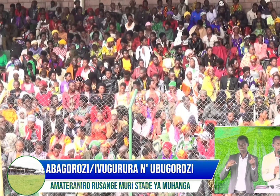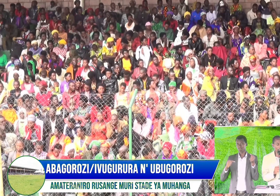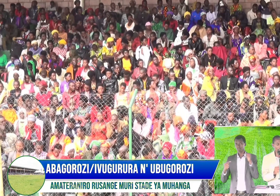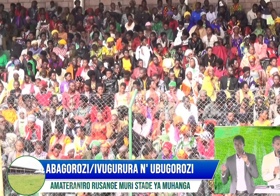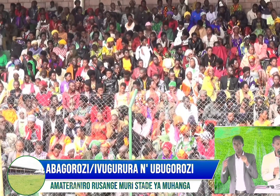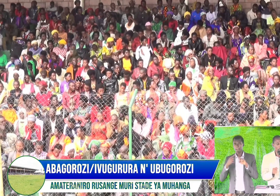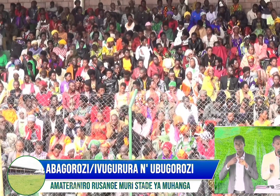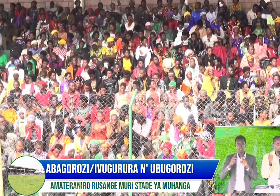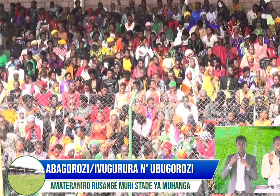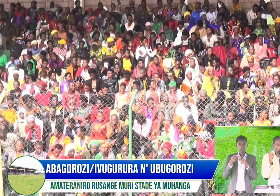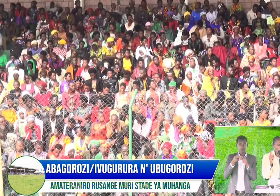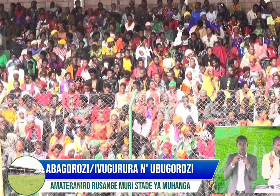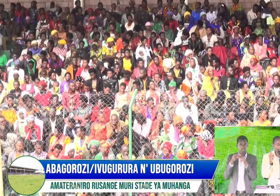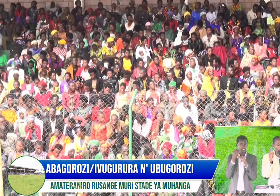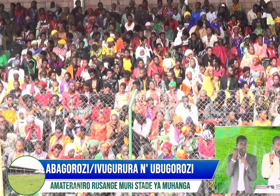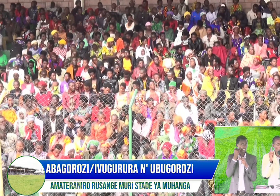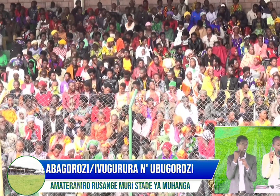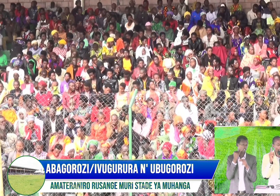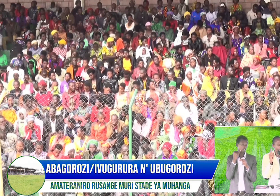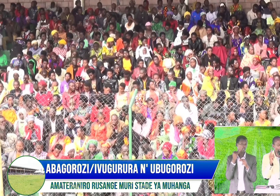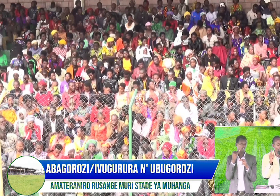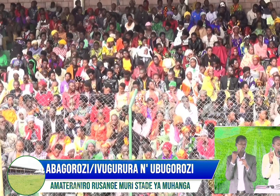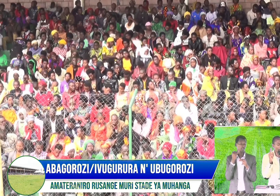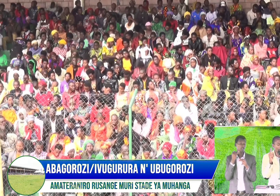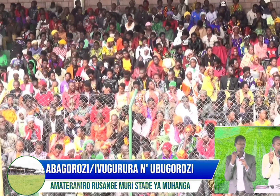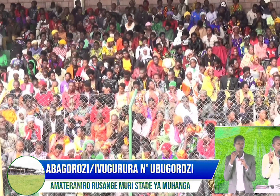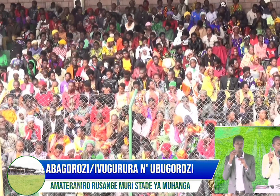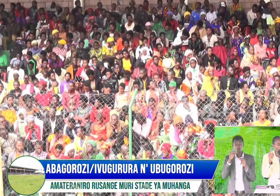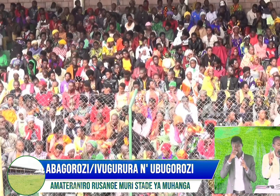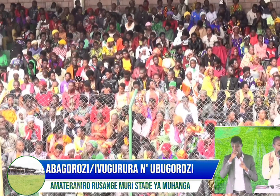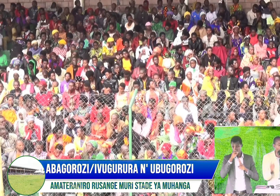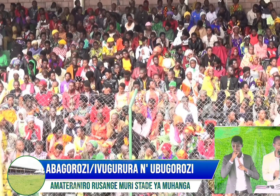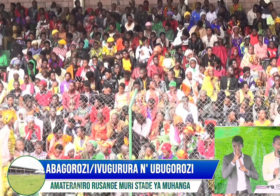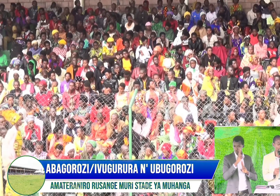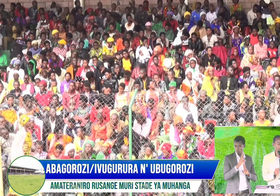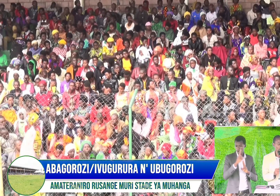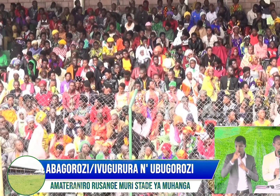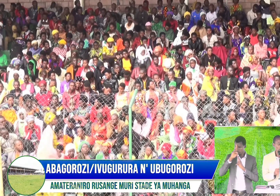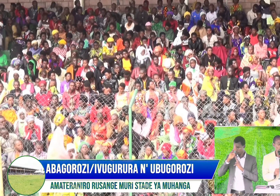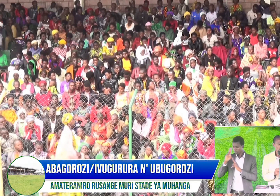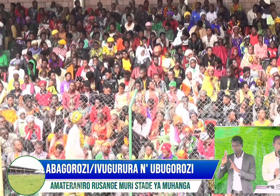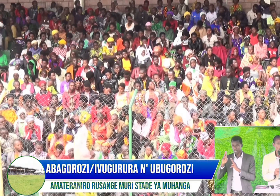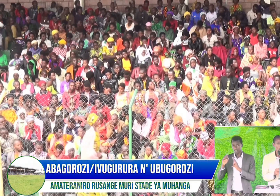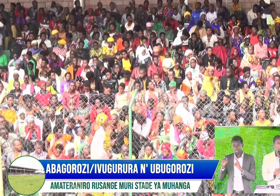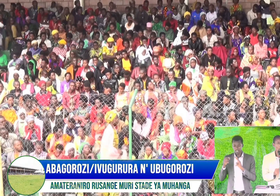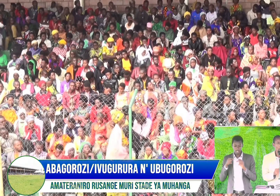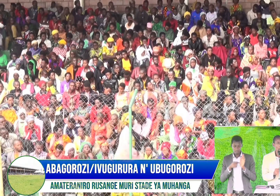icya kabiri burya kubahana ni ukwakira neza amarangamutima y'abandi